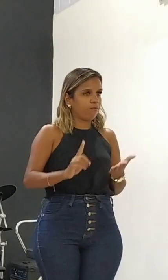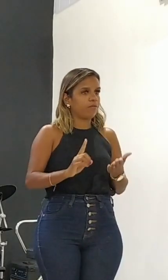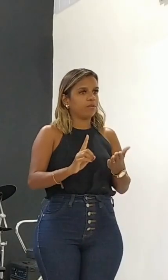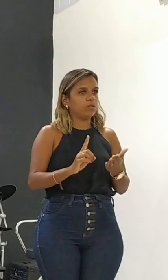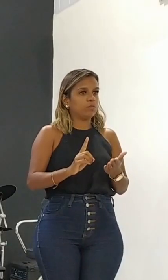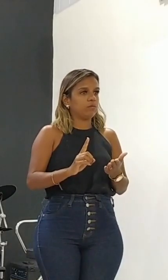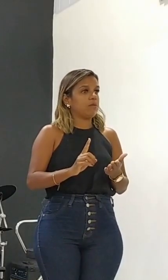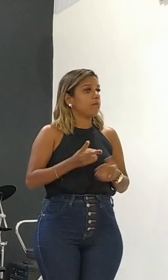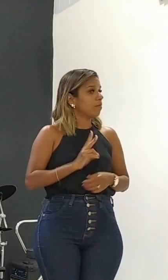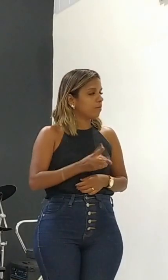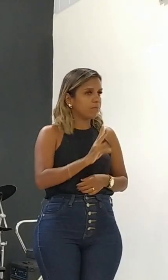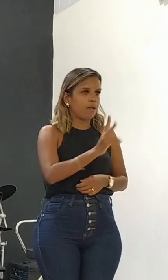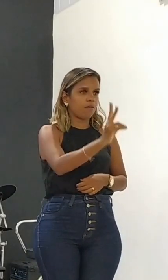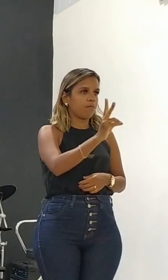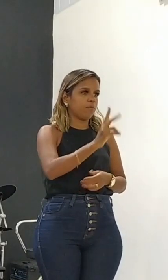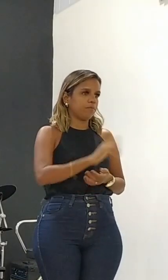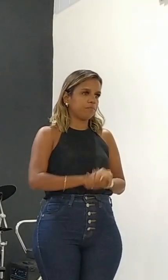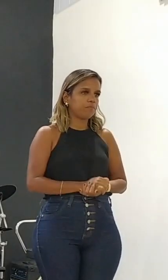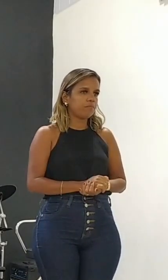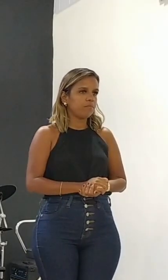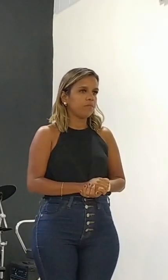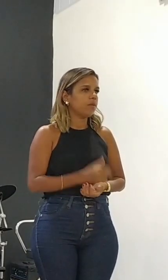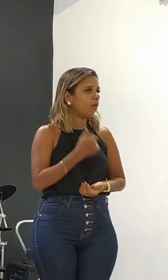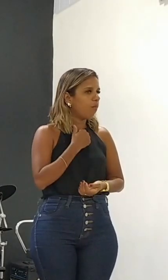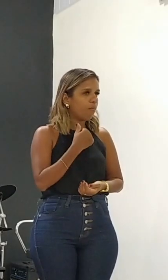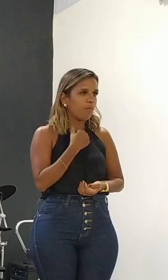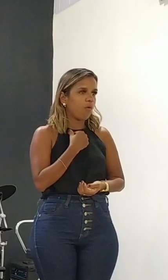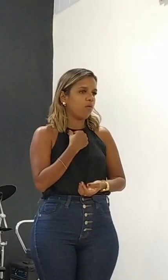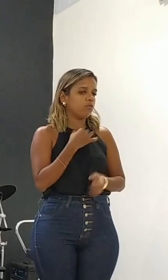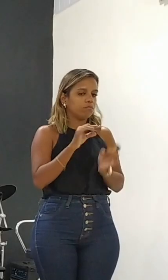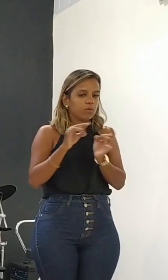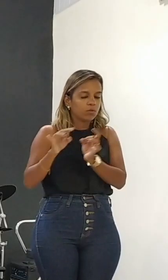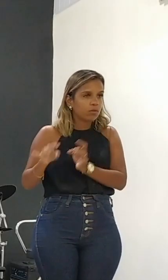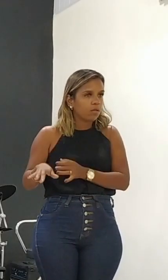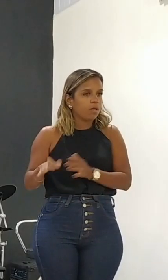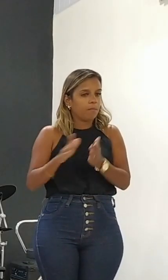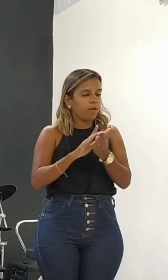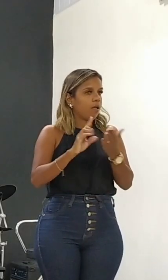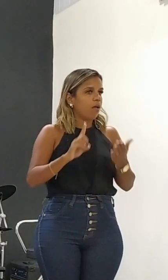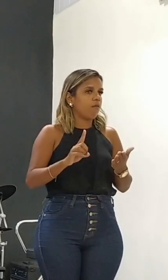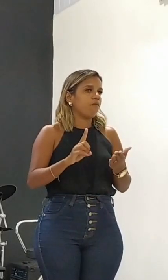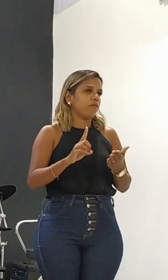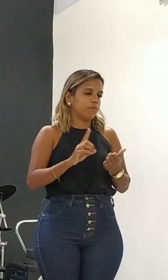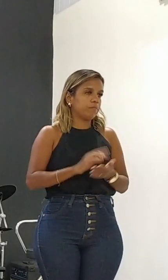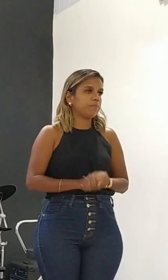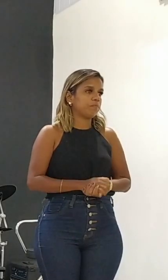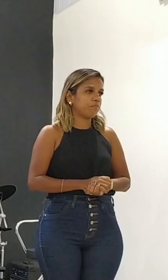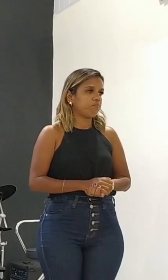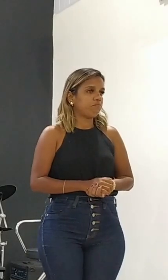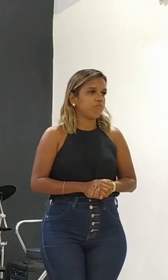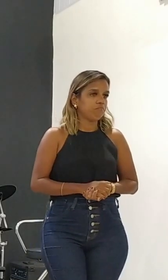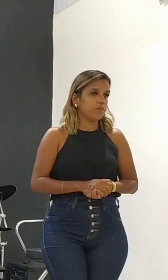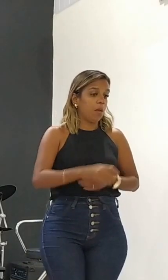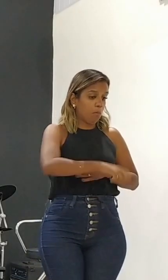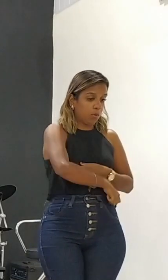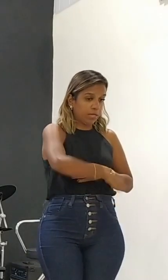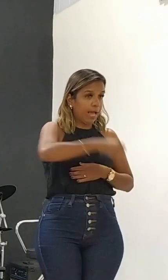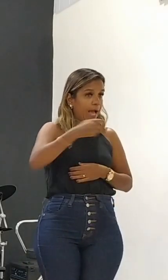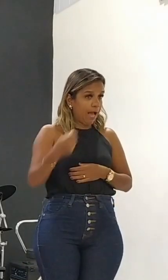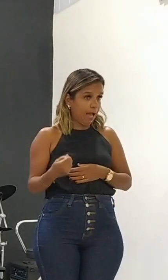não largavam a sua arma. Você não pode largar a sua arma. Sua arma é a palavra de Deus, a espada